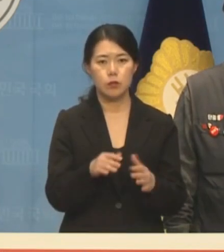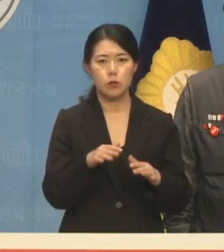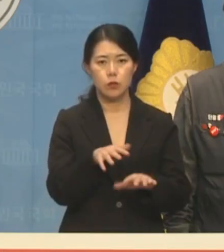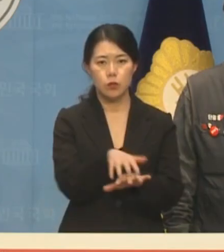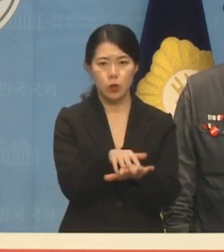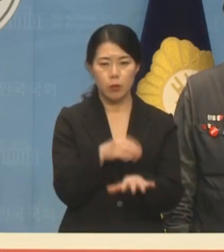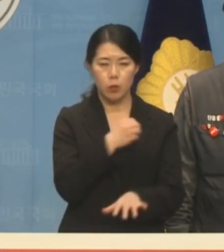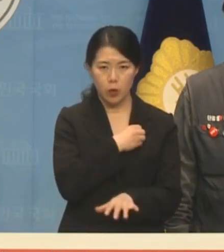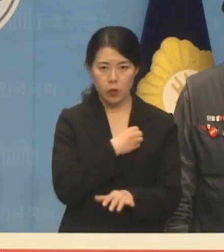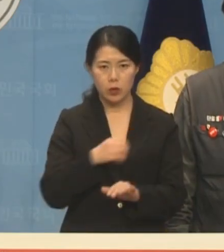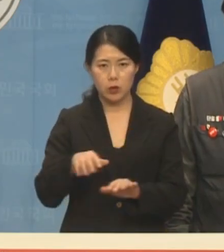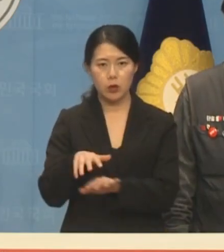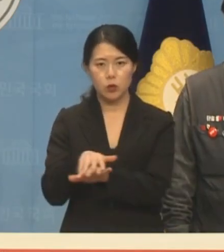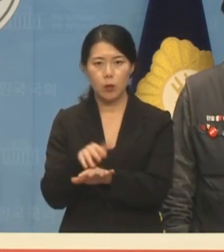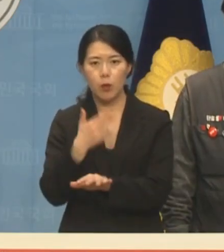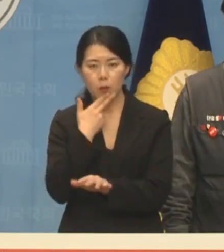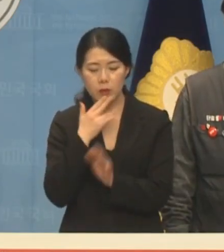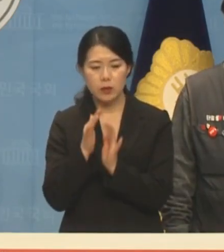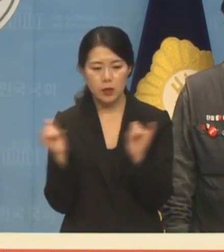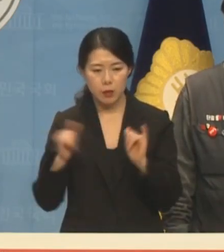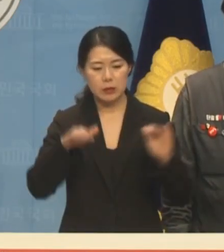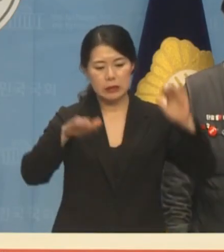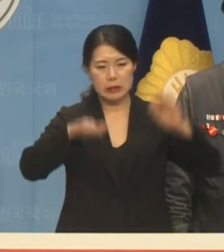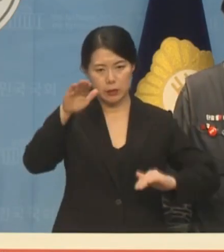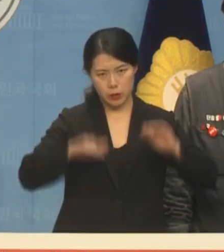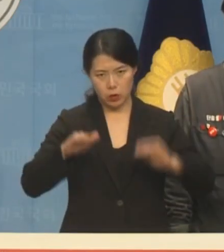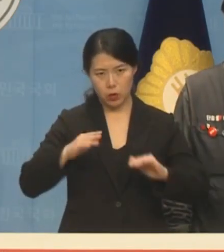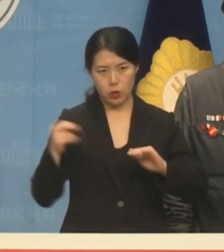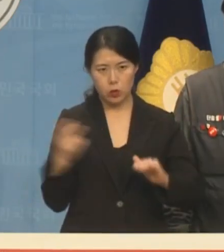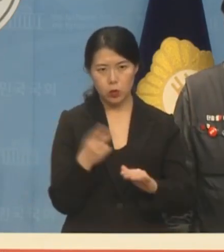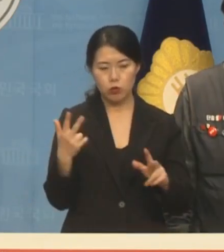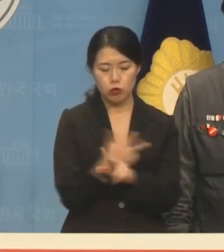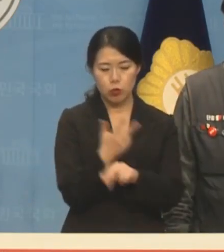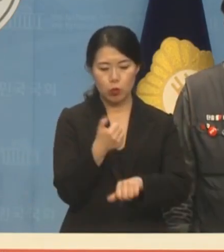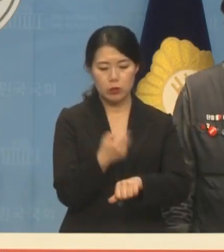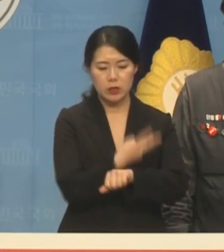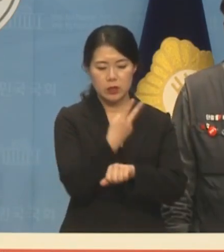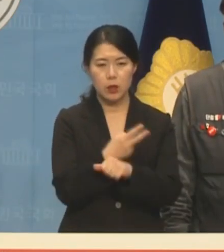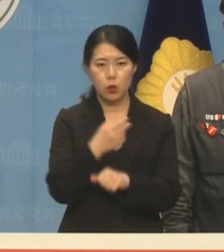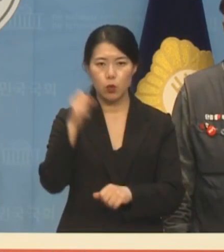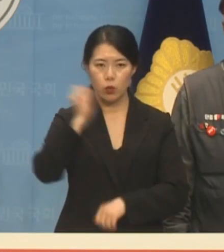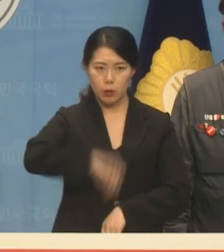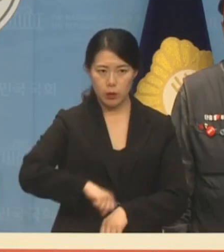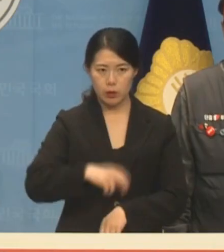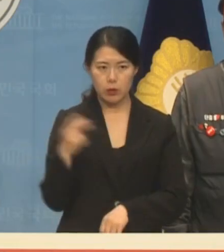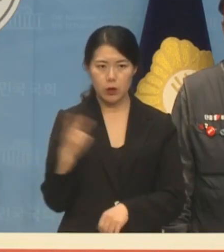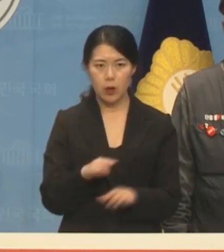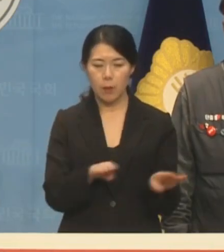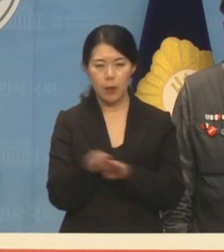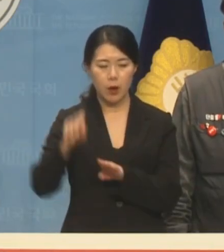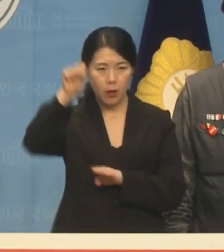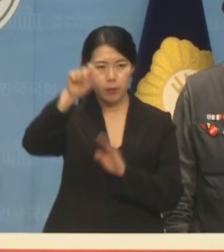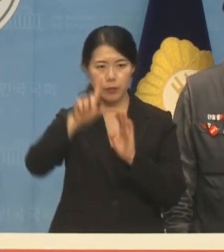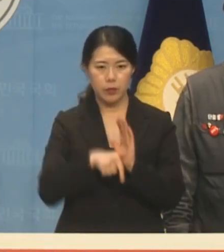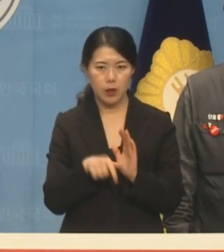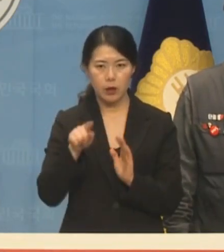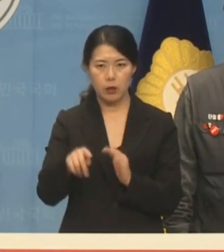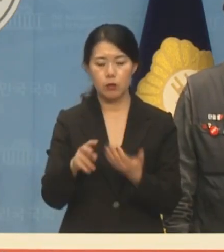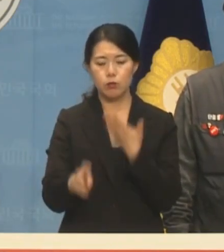조합원과 비조합원 간의 임금차별, 주 52시간 위반과 파업 중 대저산업의